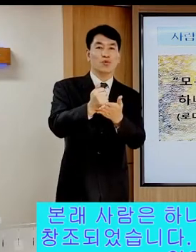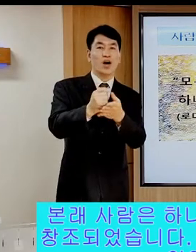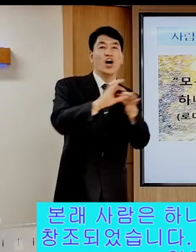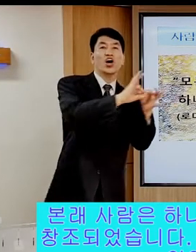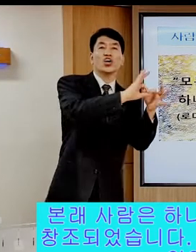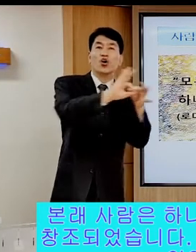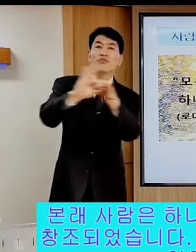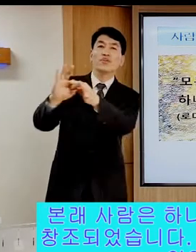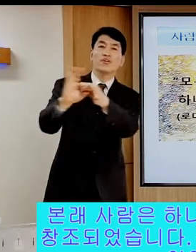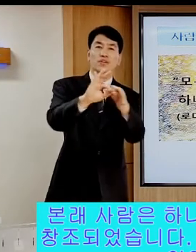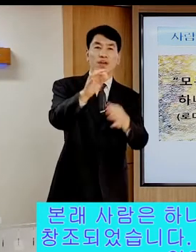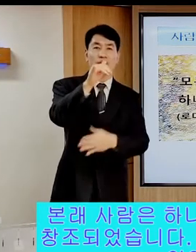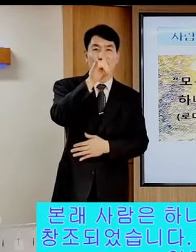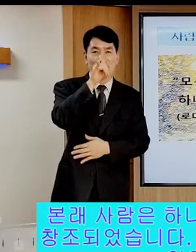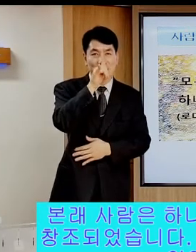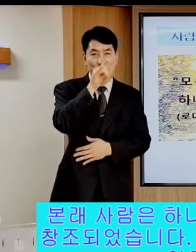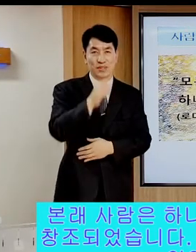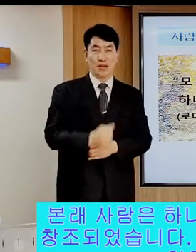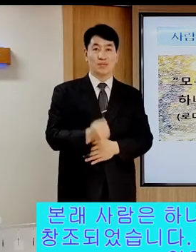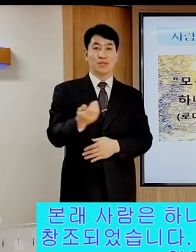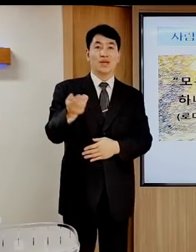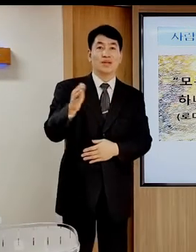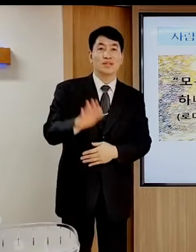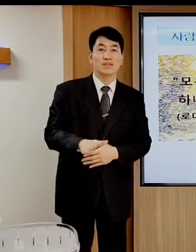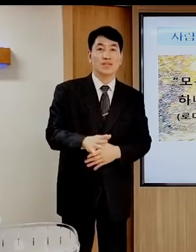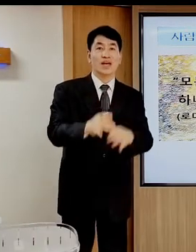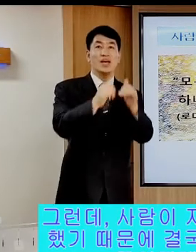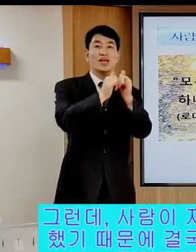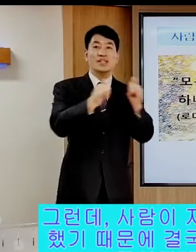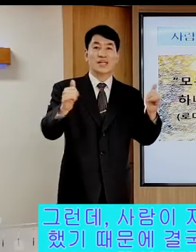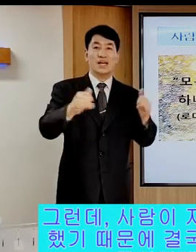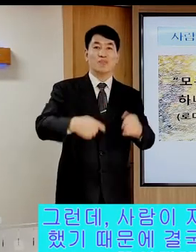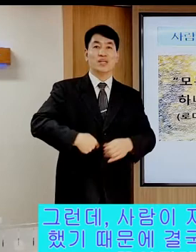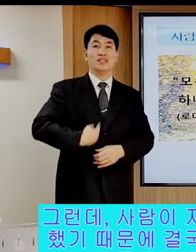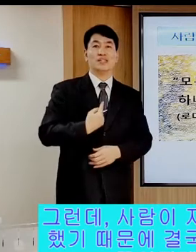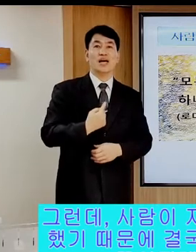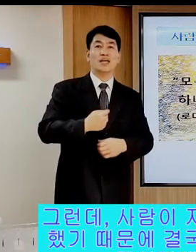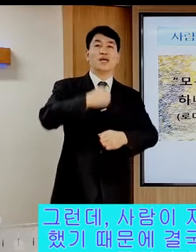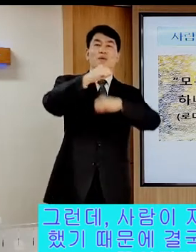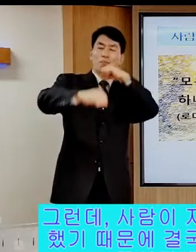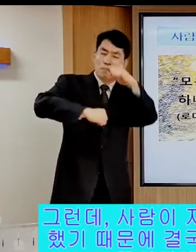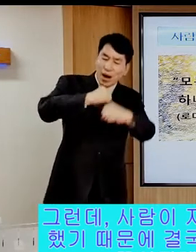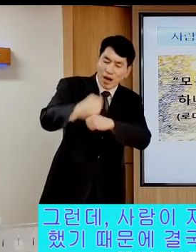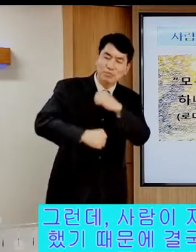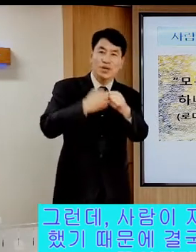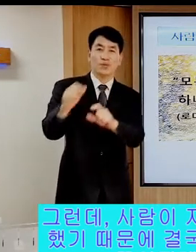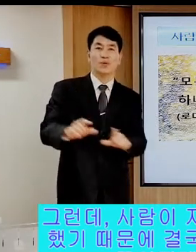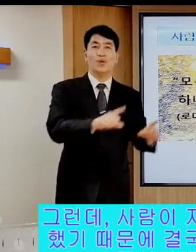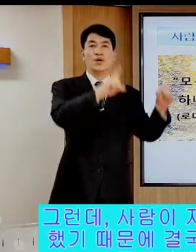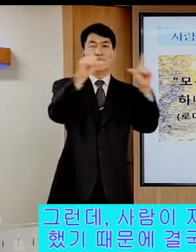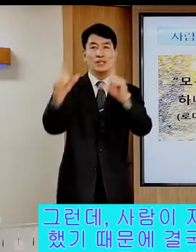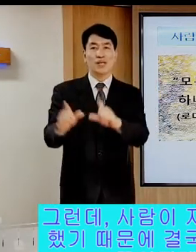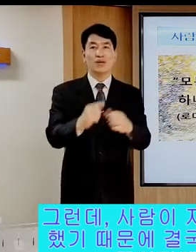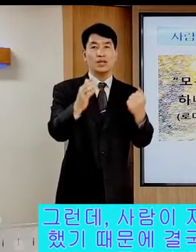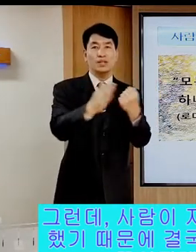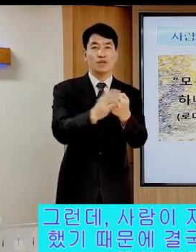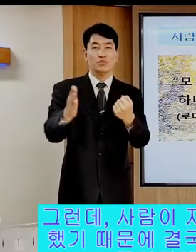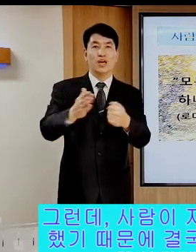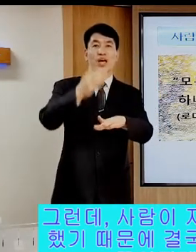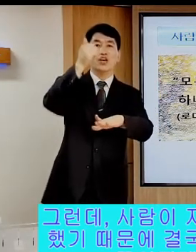하나님과 연결되어 있습니다. 그런데 사람이 자기 마음대로 살렸기 때문에